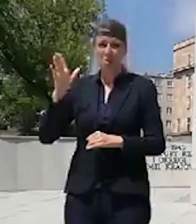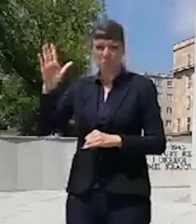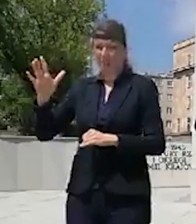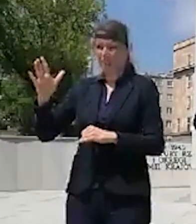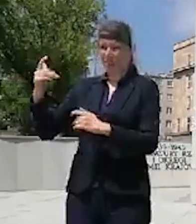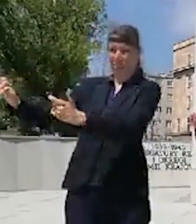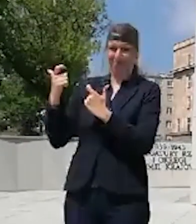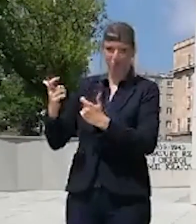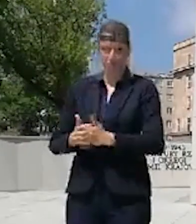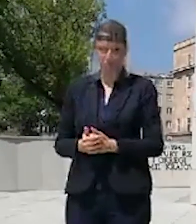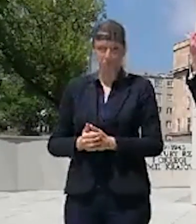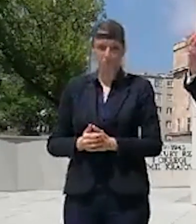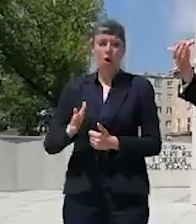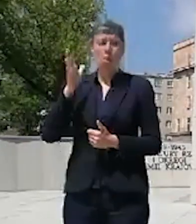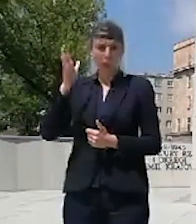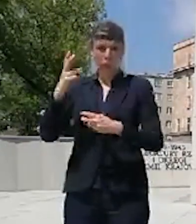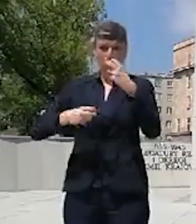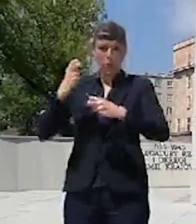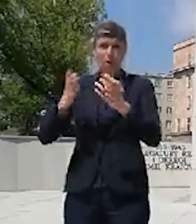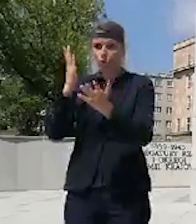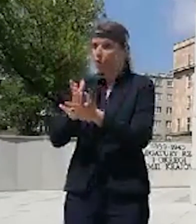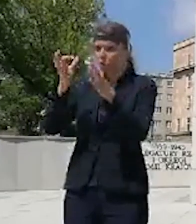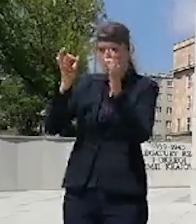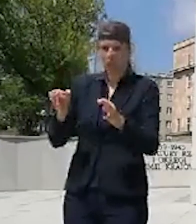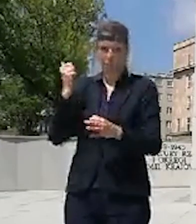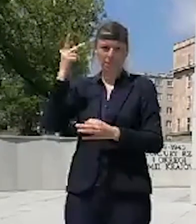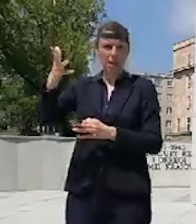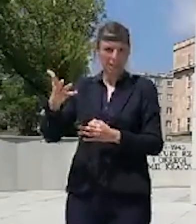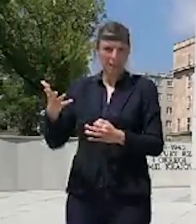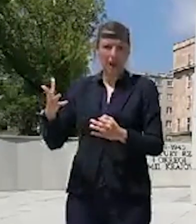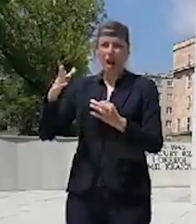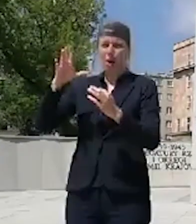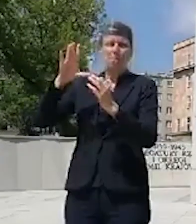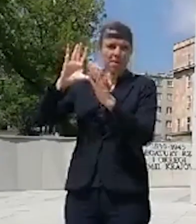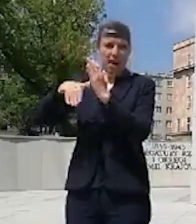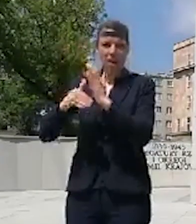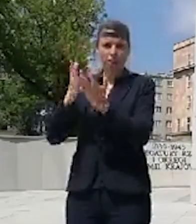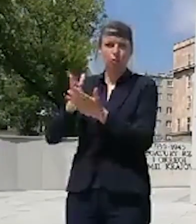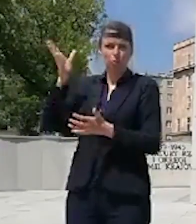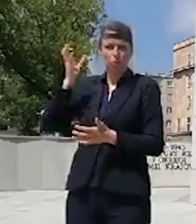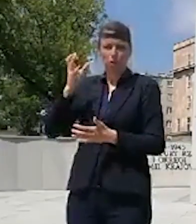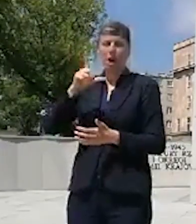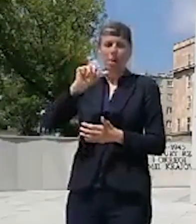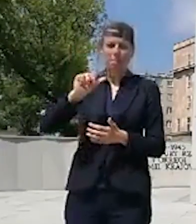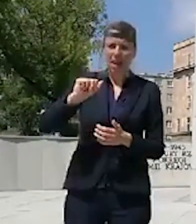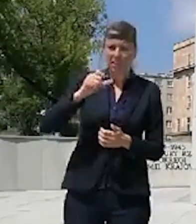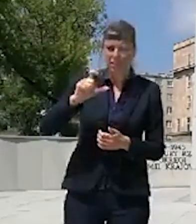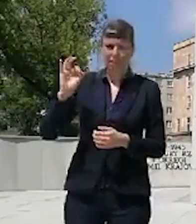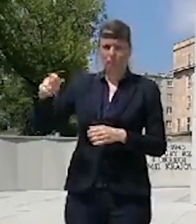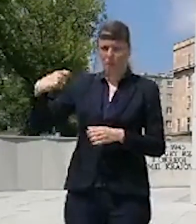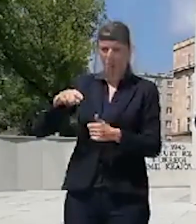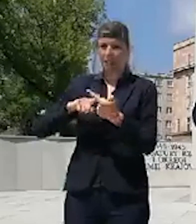powiedziałem, będą obcięte połączenia, które już w wielu miastach, słuchałem o tym w ubiegłym tygodniu od prezydenta Fabianic, od prezydenta